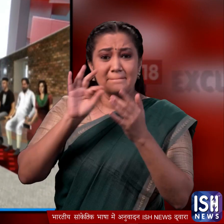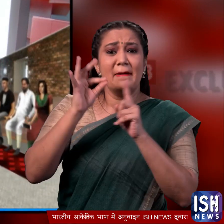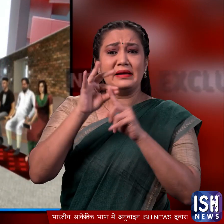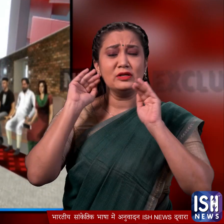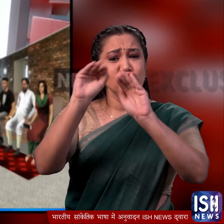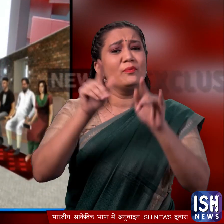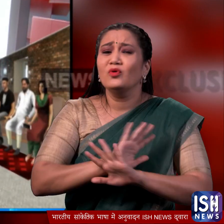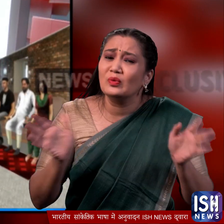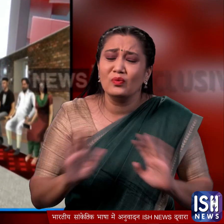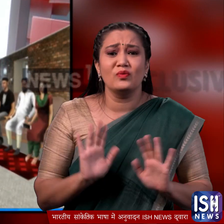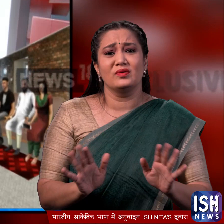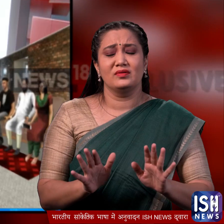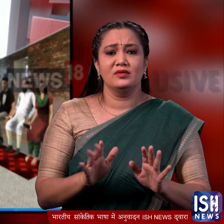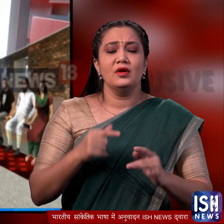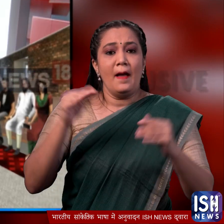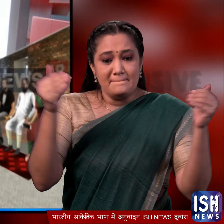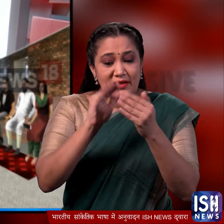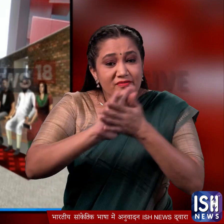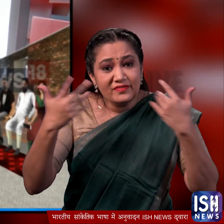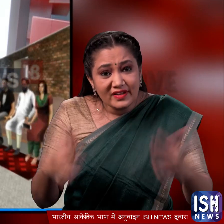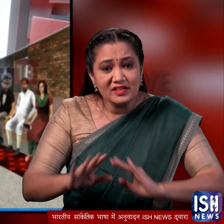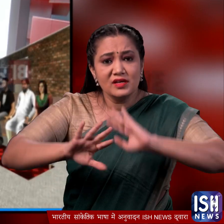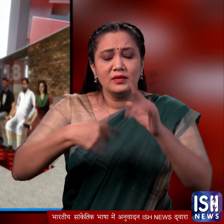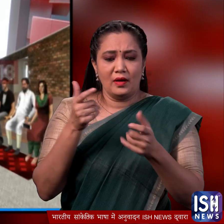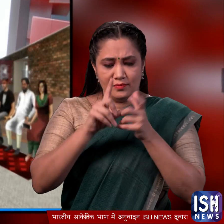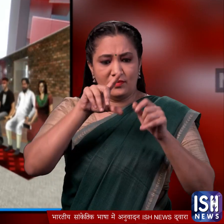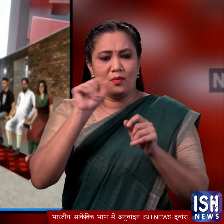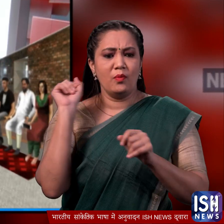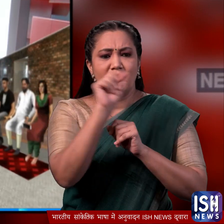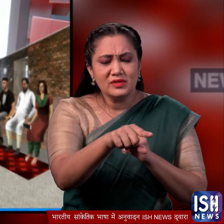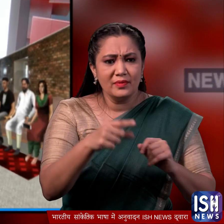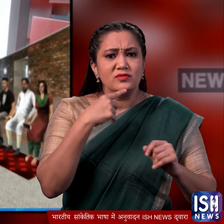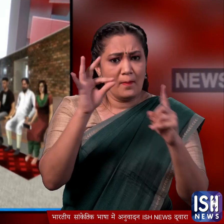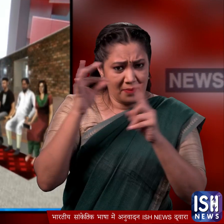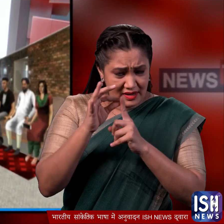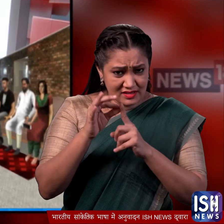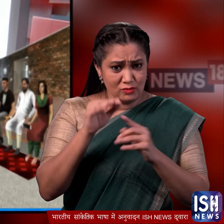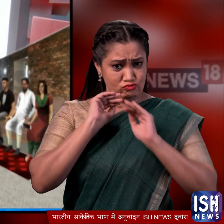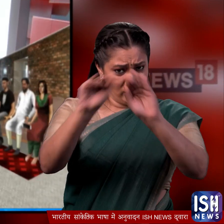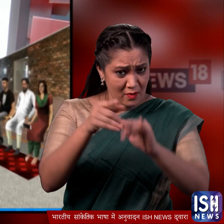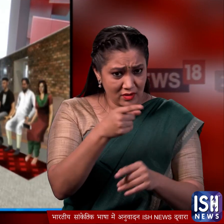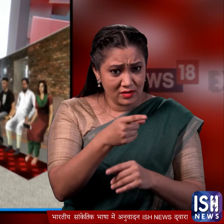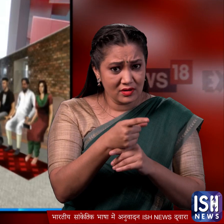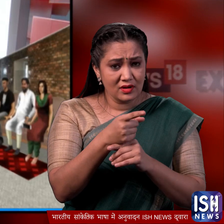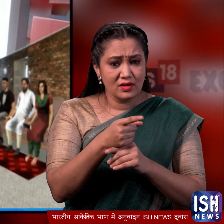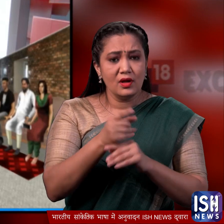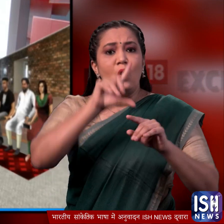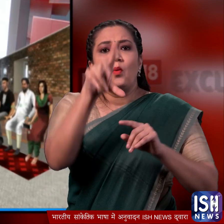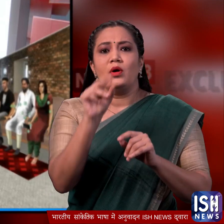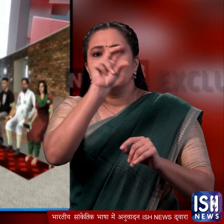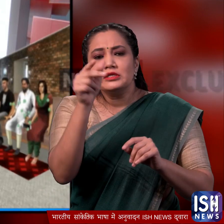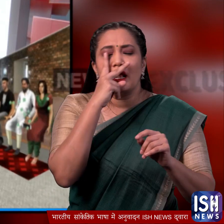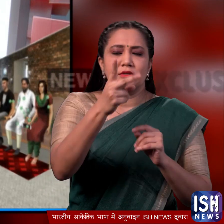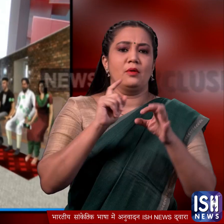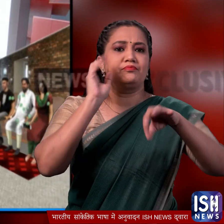करना नहीं था, ऐसा उन्होंने कहा। हालांकि मैच खत्म होते ही किसी ने उन्हें मैसेज भेजकर पूछा कि क्या उन्होंने पाकिस्तान का समर्थन किया, ऐसा उनके व्हाट्सएप